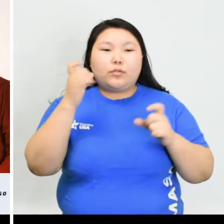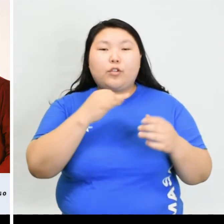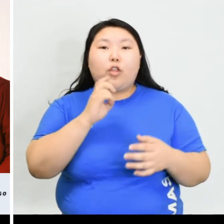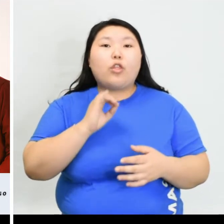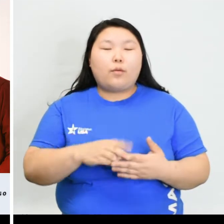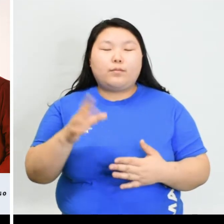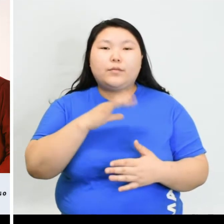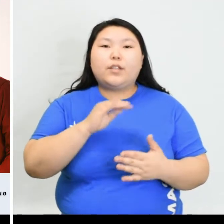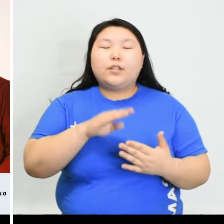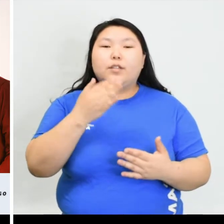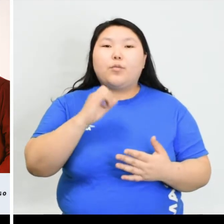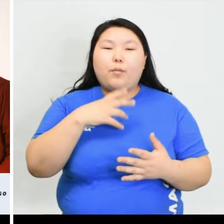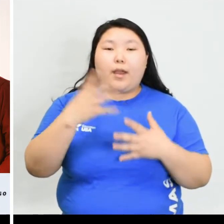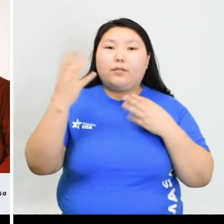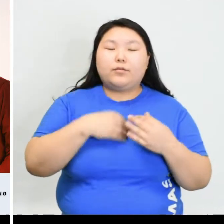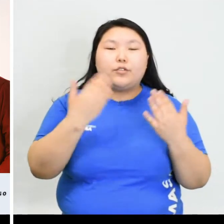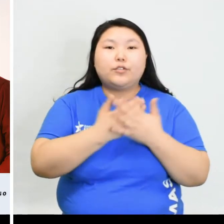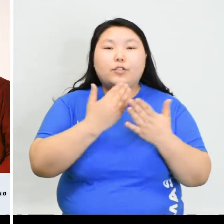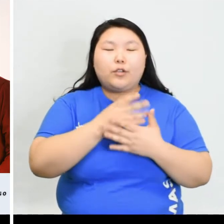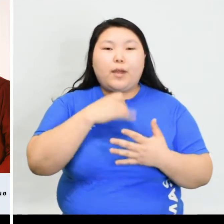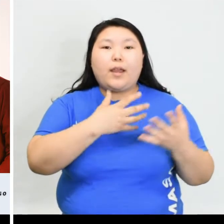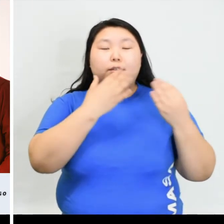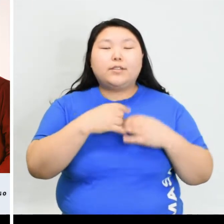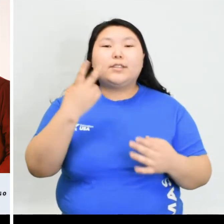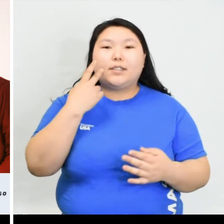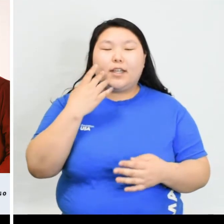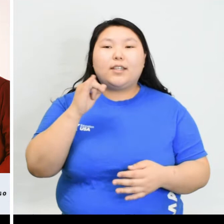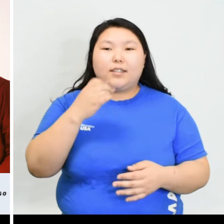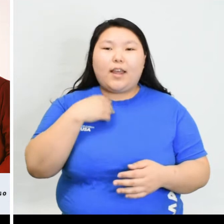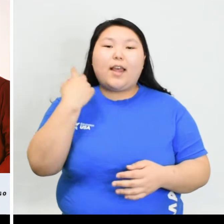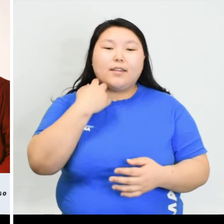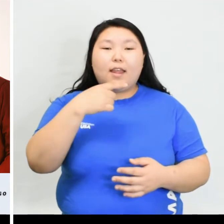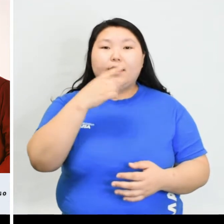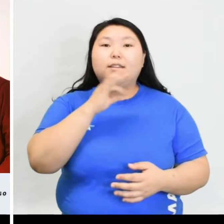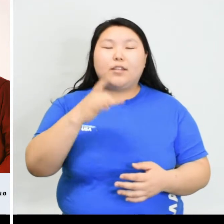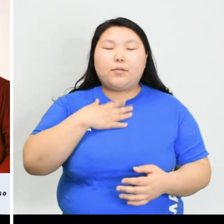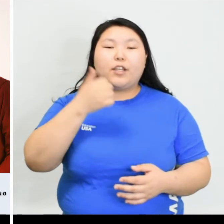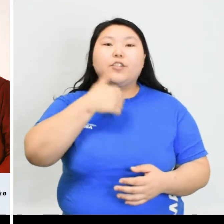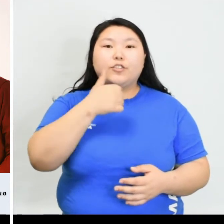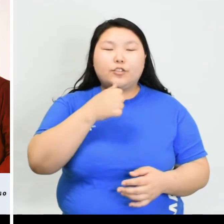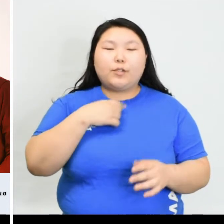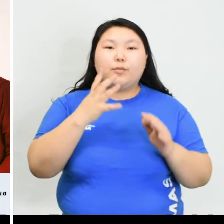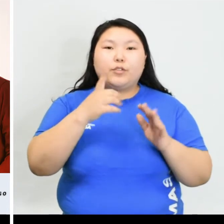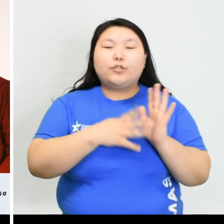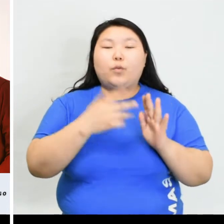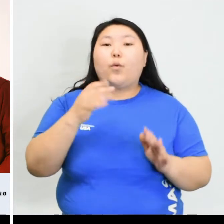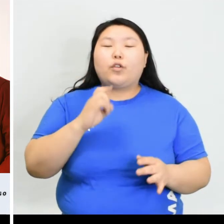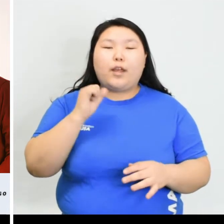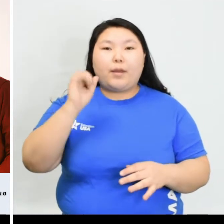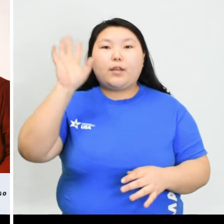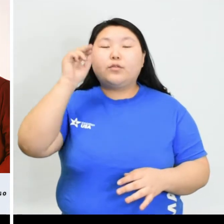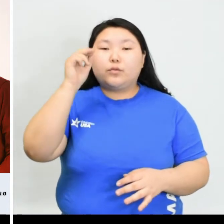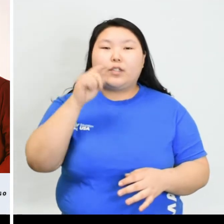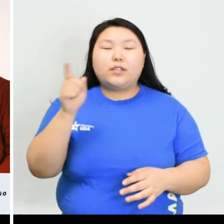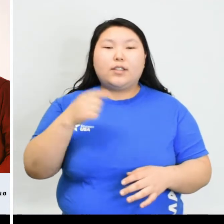нөө дур мурхтай номноо тэгэл тэрийн тийм юм авчраад кино кино авчрахтаа дандаа ихэнт нь англи хэл дээр манай ихч 93 онд